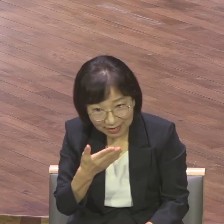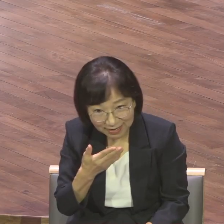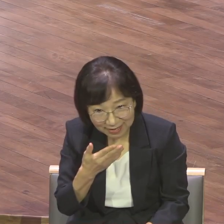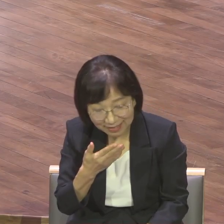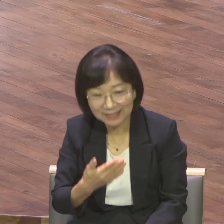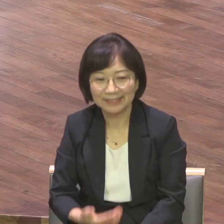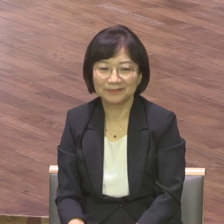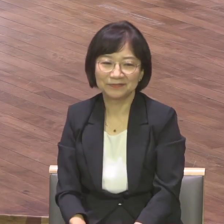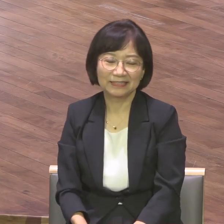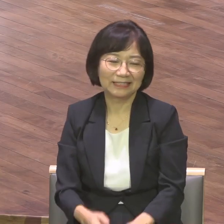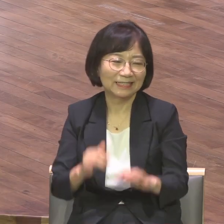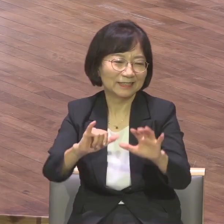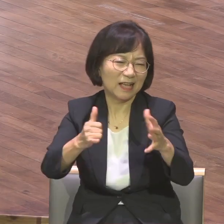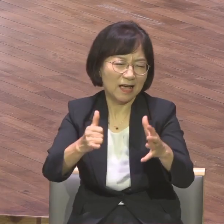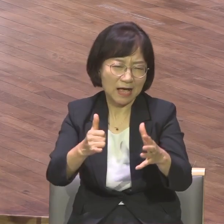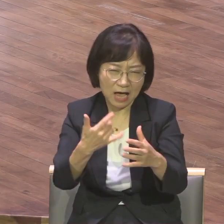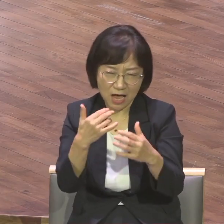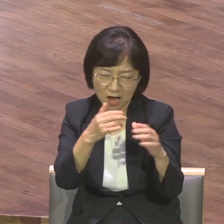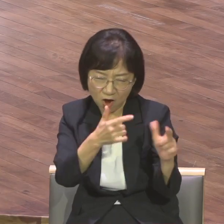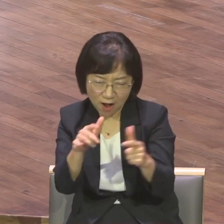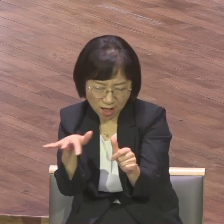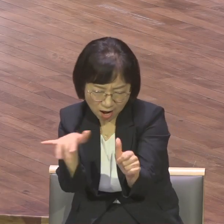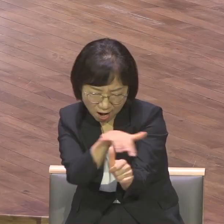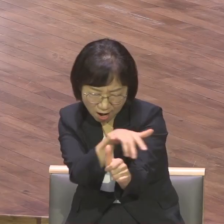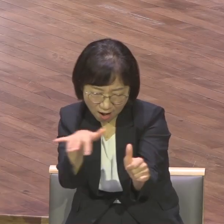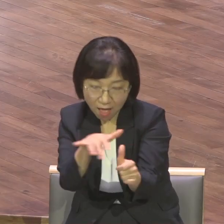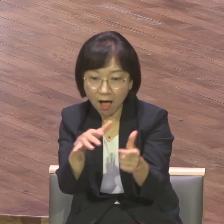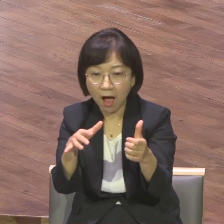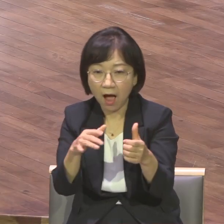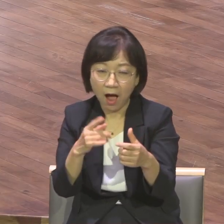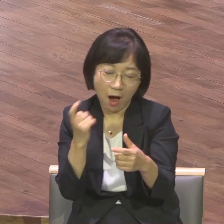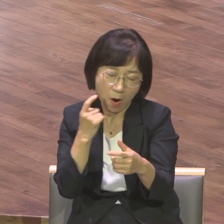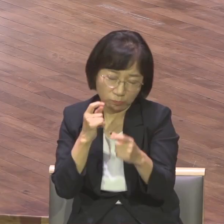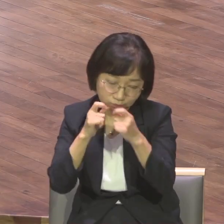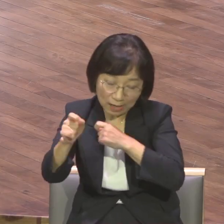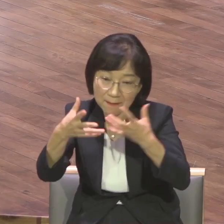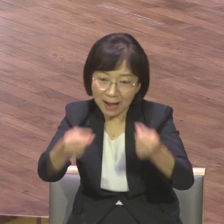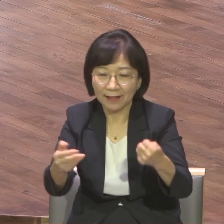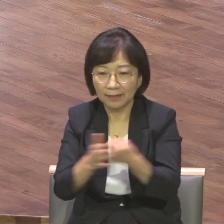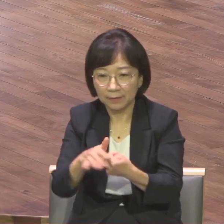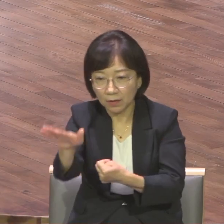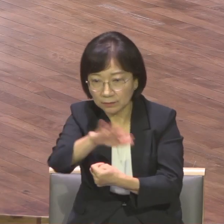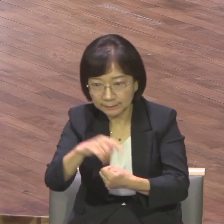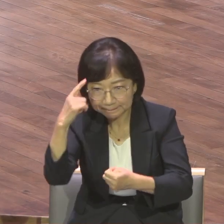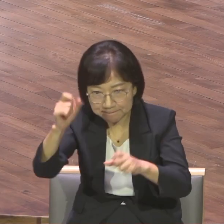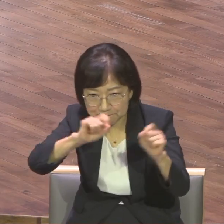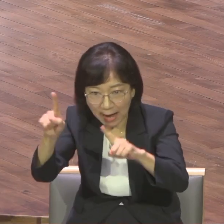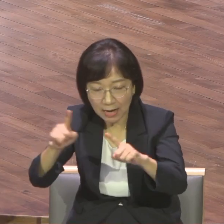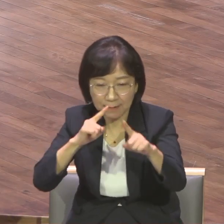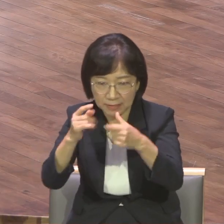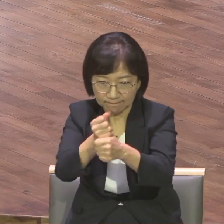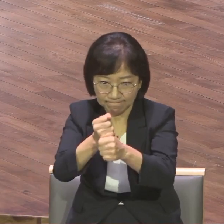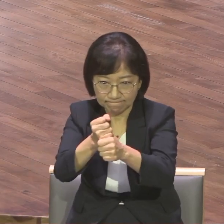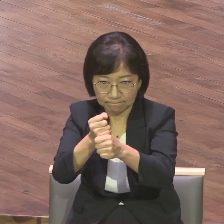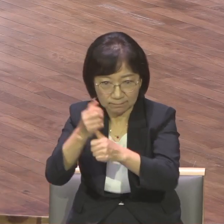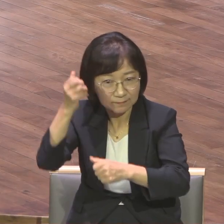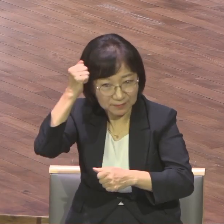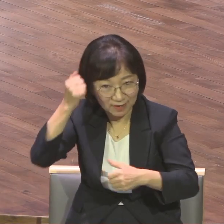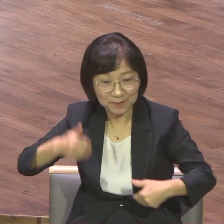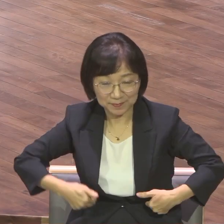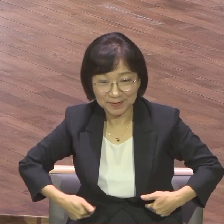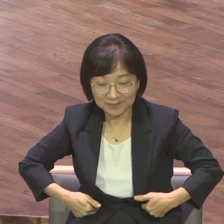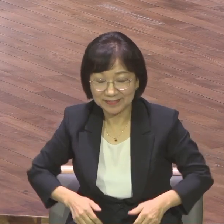게 많이 있습니다. 그렇기 때문에 말씀을 제대로 잡아야 돼. 예수님께서 이 사실을 말씀하신 후에 우리가 이처럼 마지막